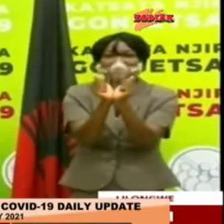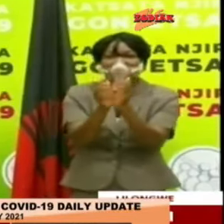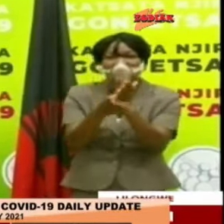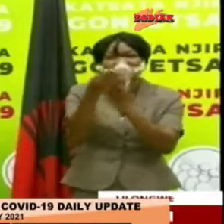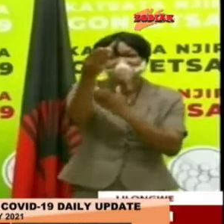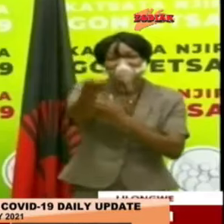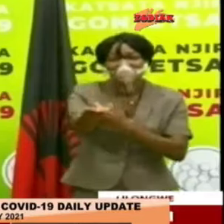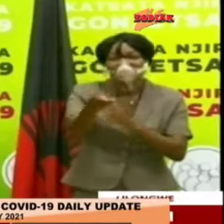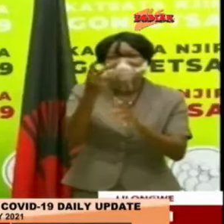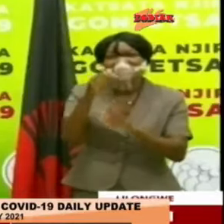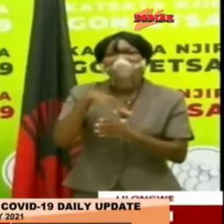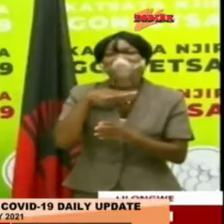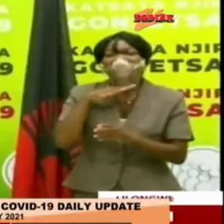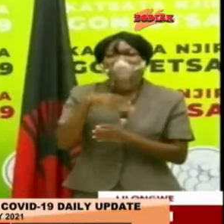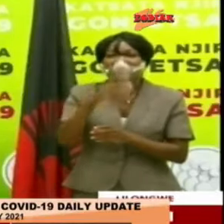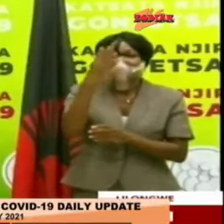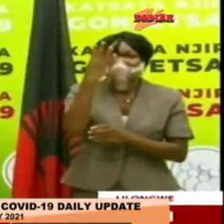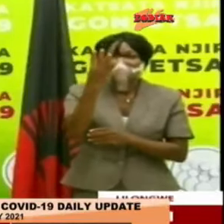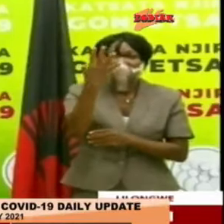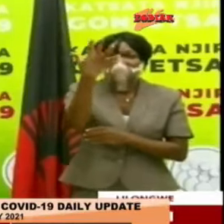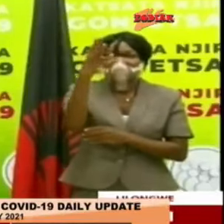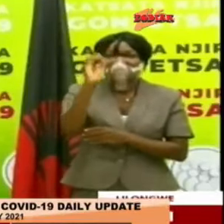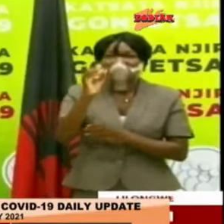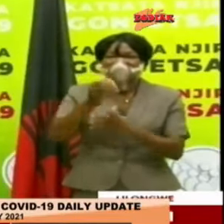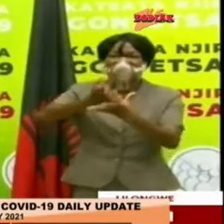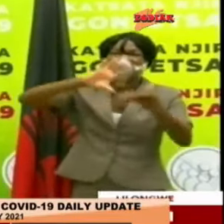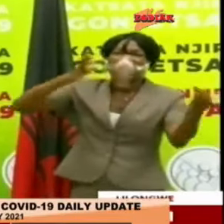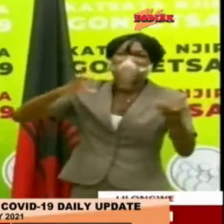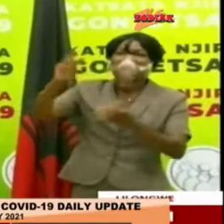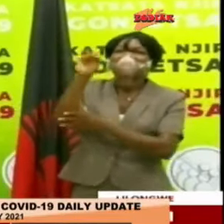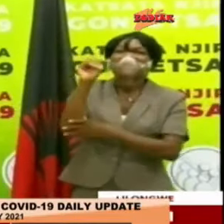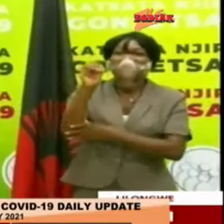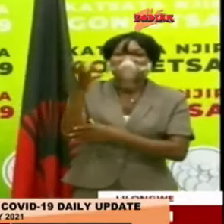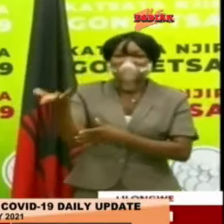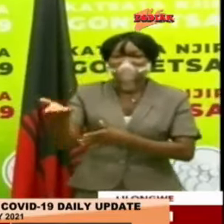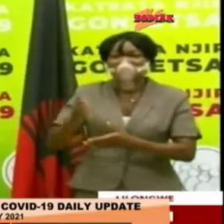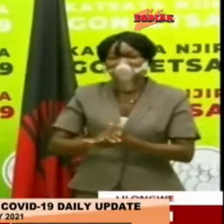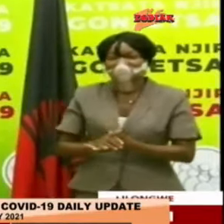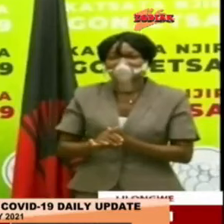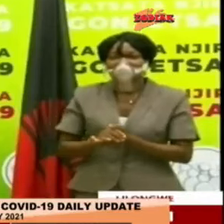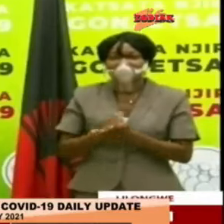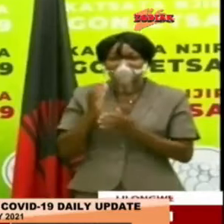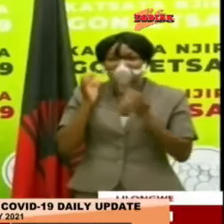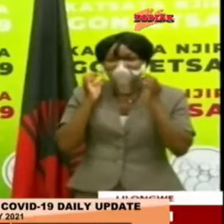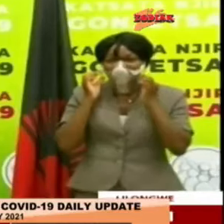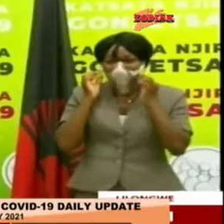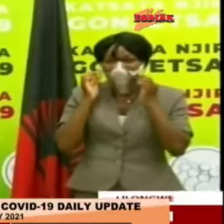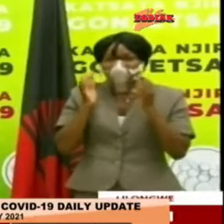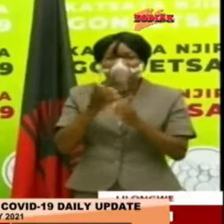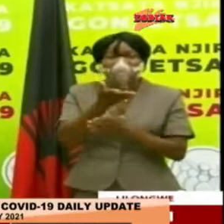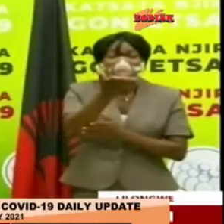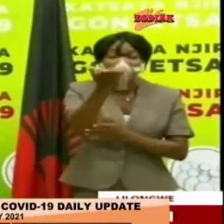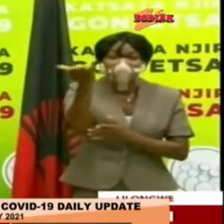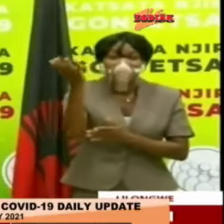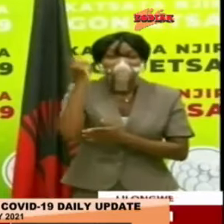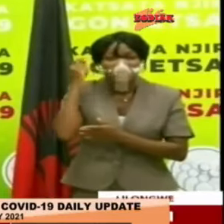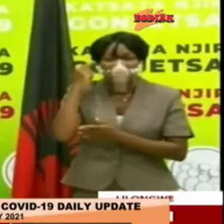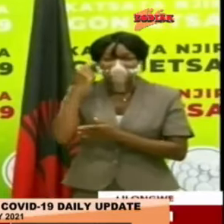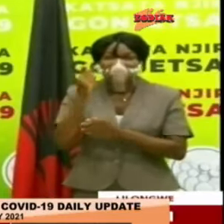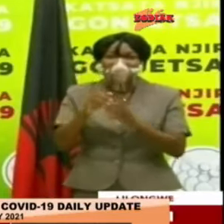million inusa Malawi muzodi paja kuprizoni so nagoso bagadi apantenda inafika nditu koma tiambike mulungu